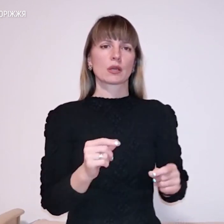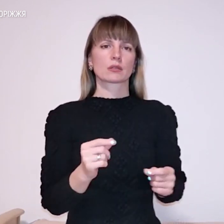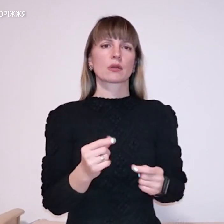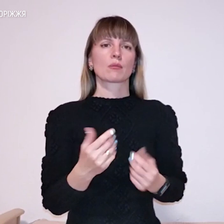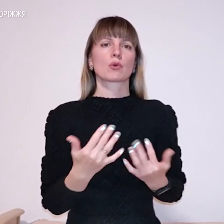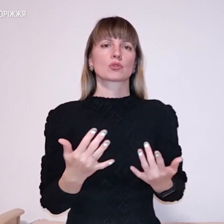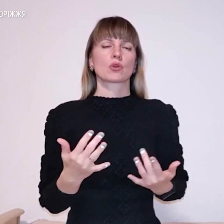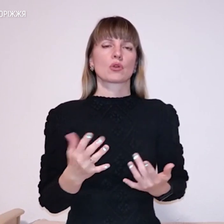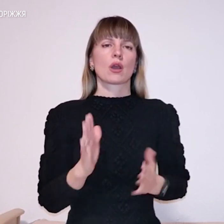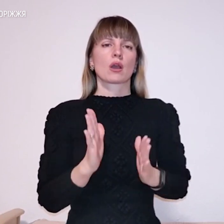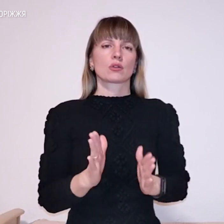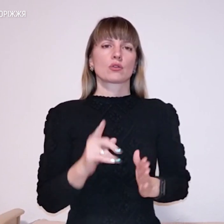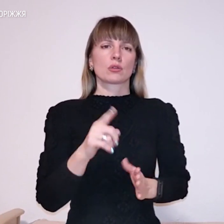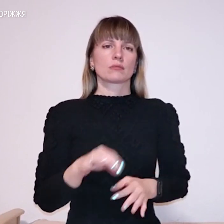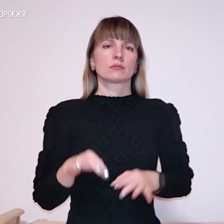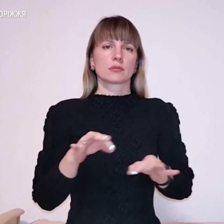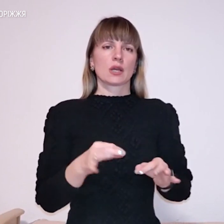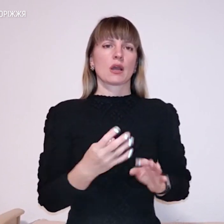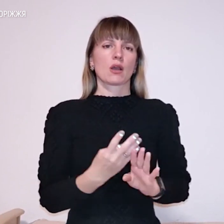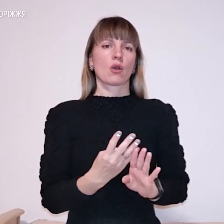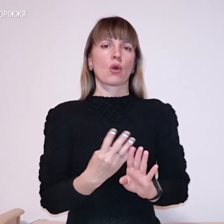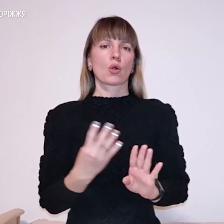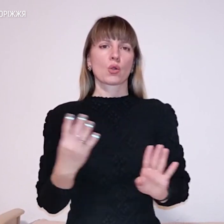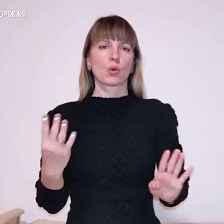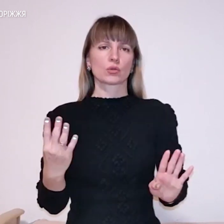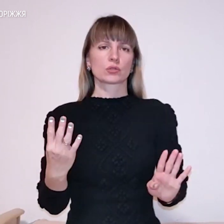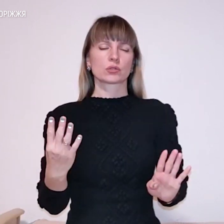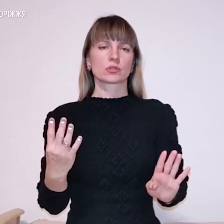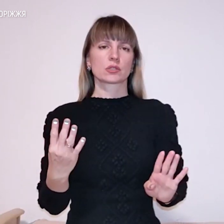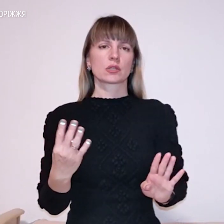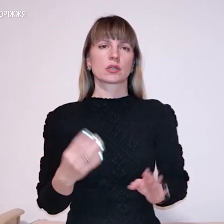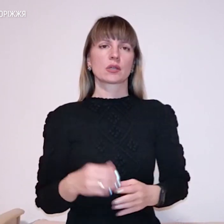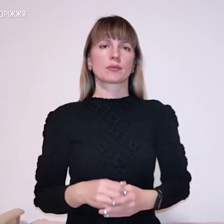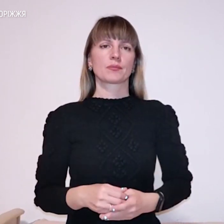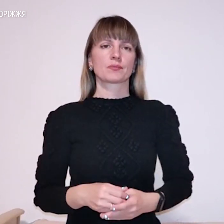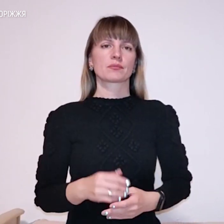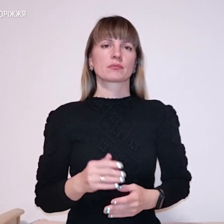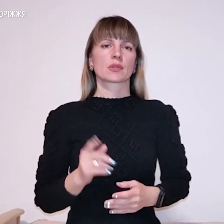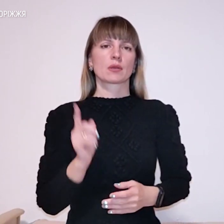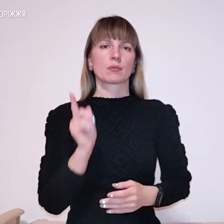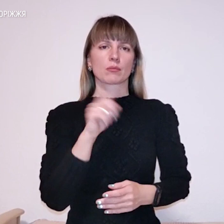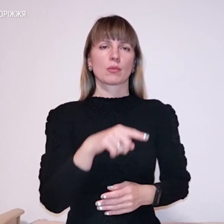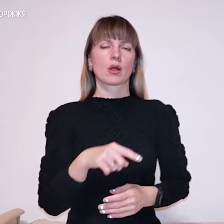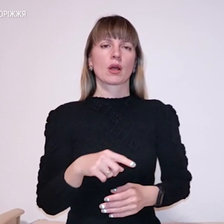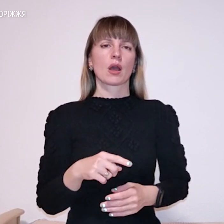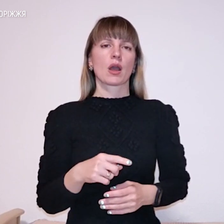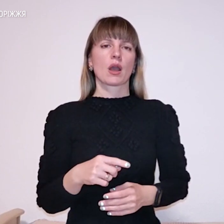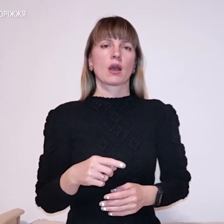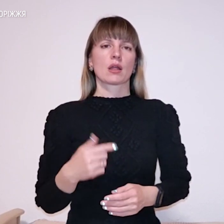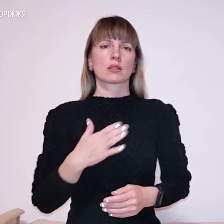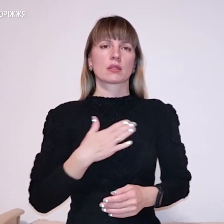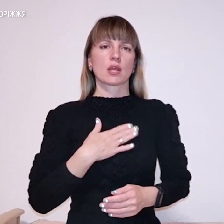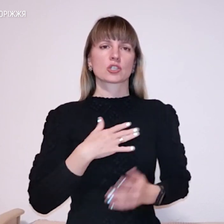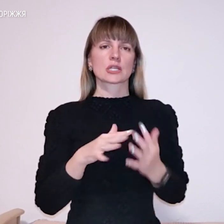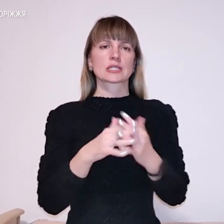тільки туди зайшли колони. Мені довелося звідти поїхати, бо як тільки туди зайшли колони, наше село було